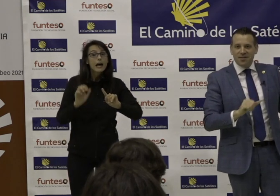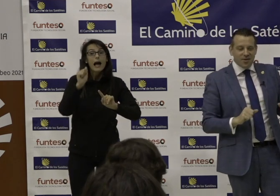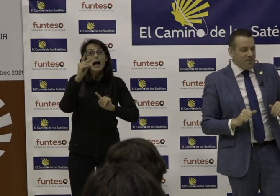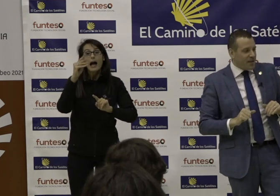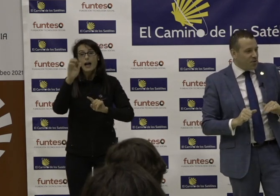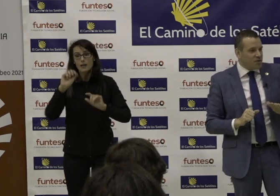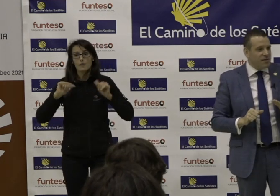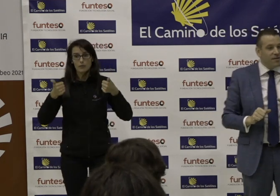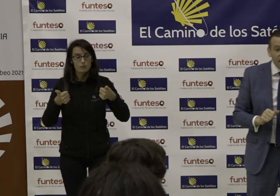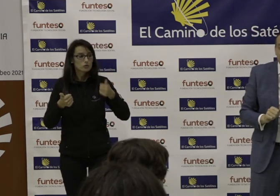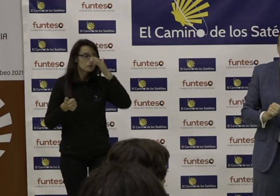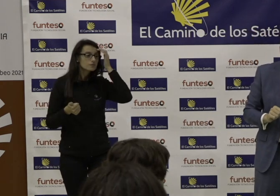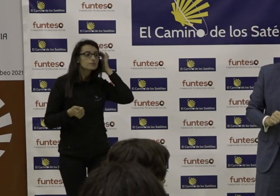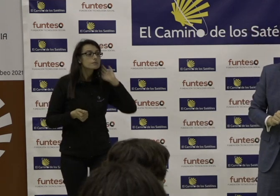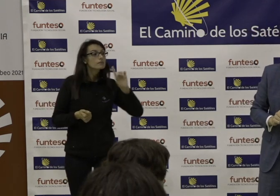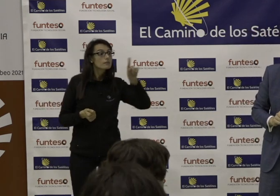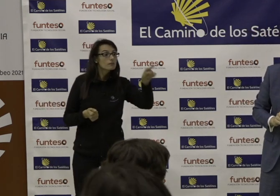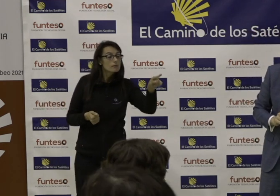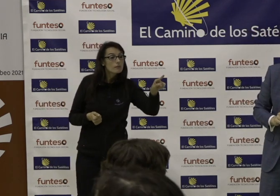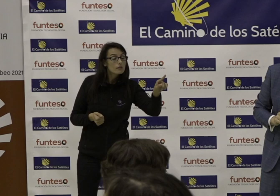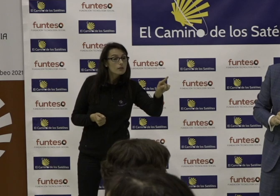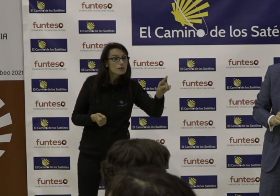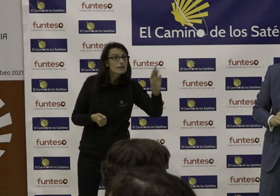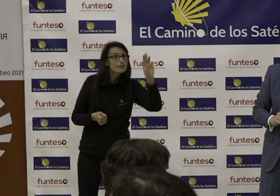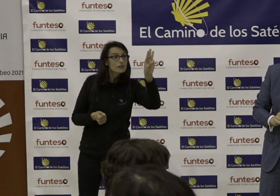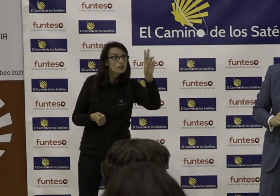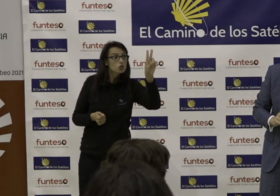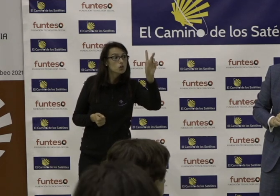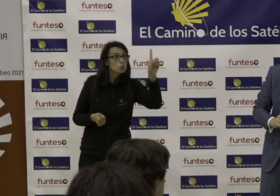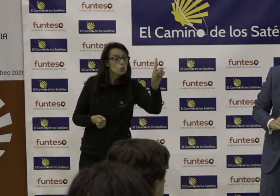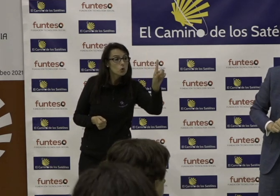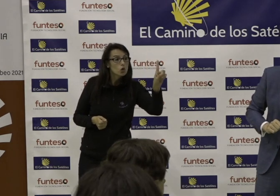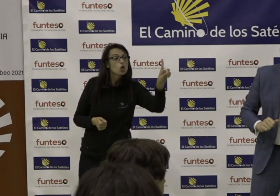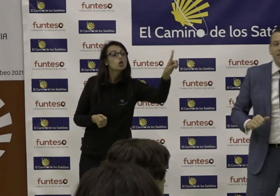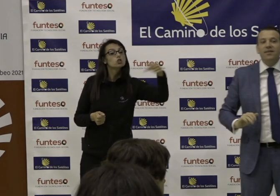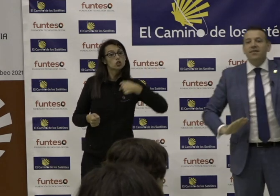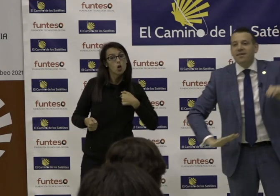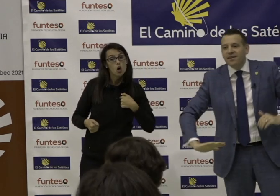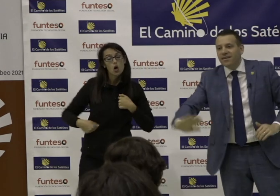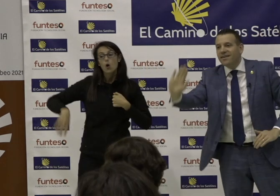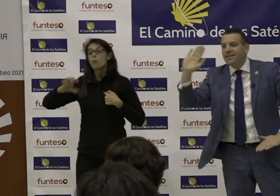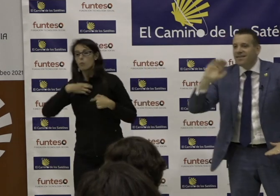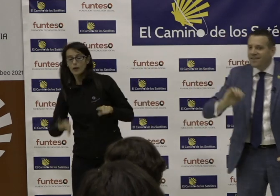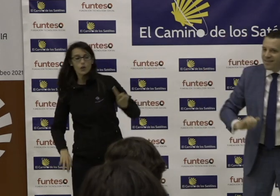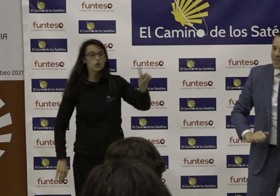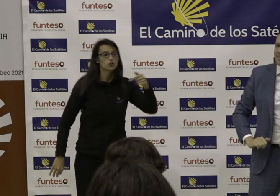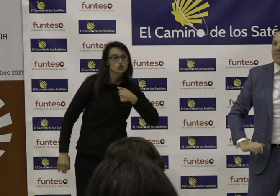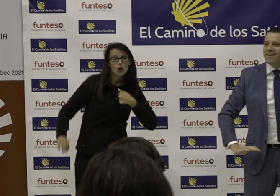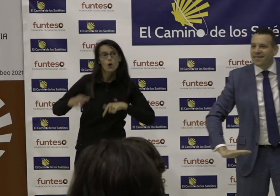listos. Empezamos. A ver. 3, 2, 1. Yo